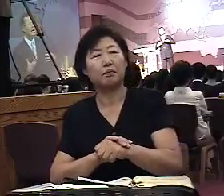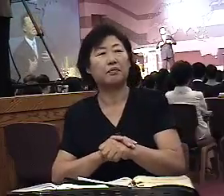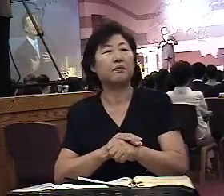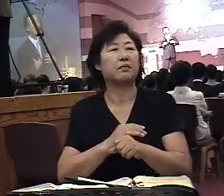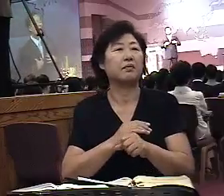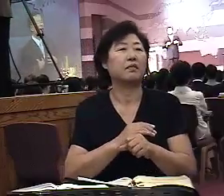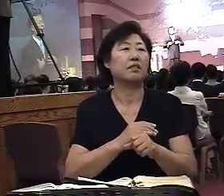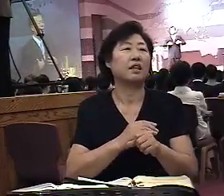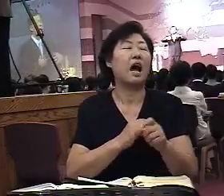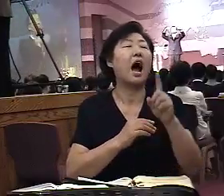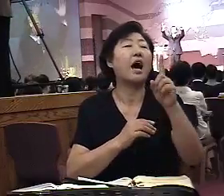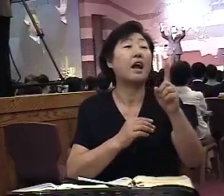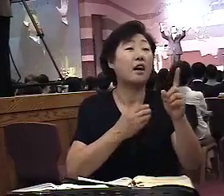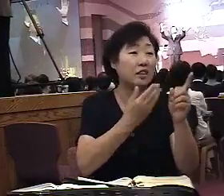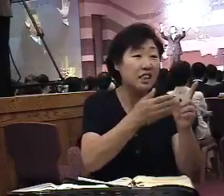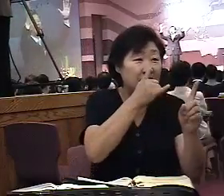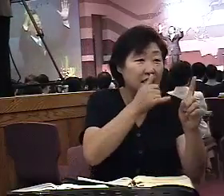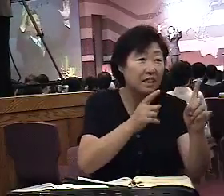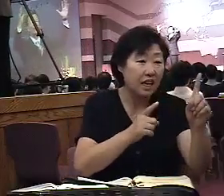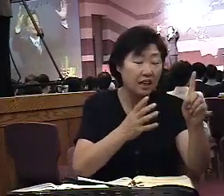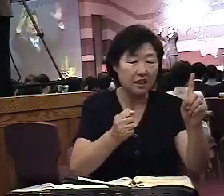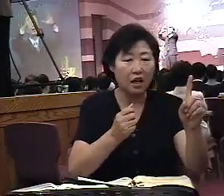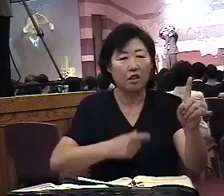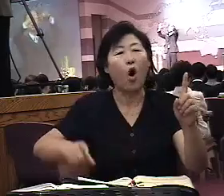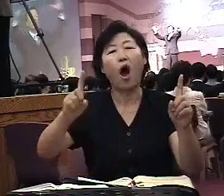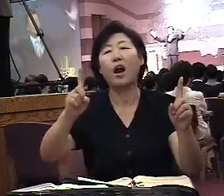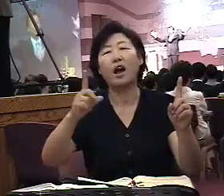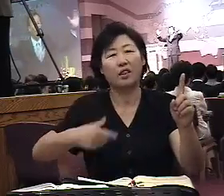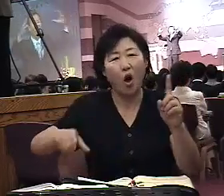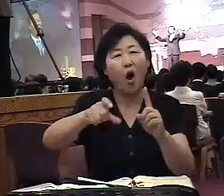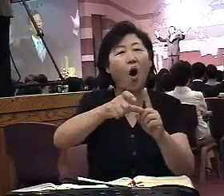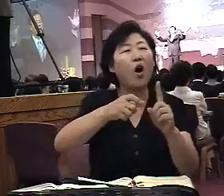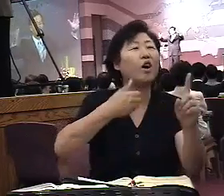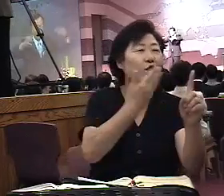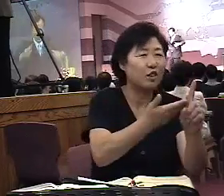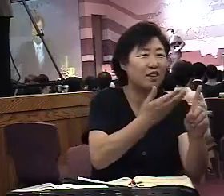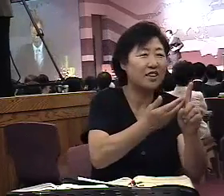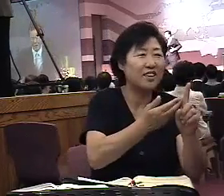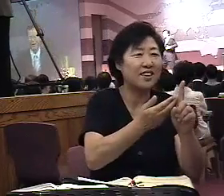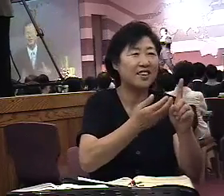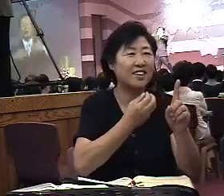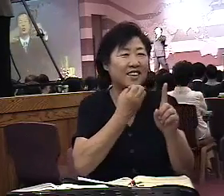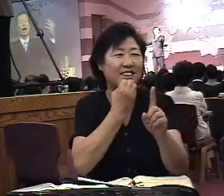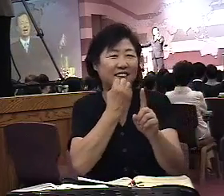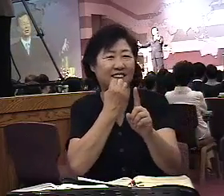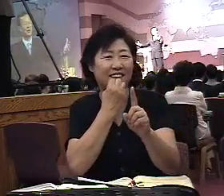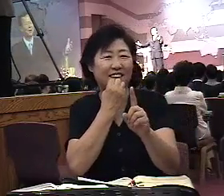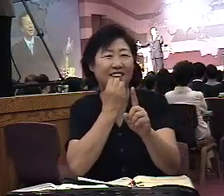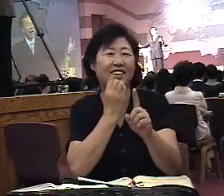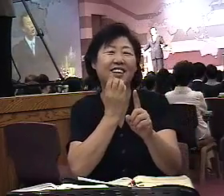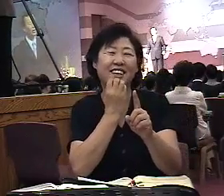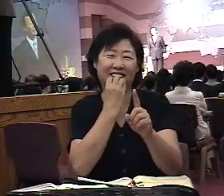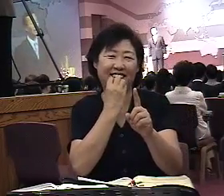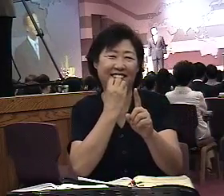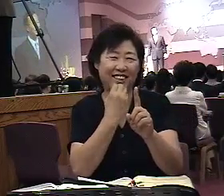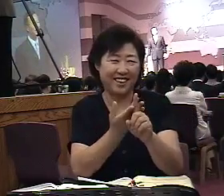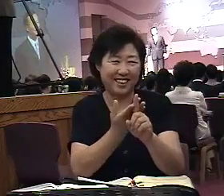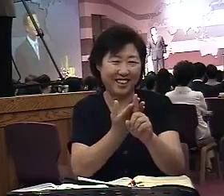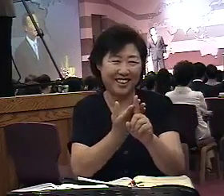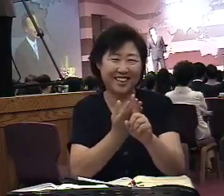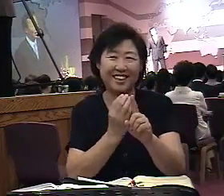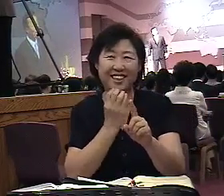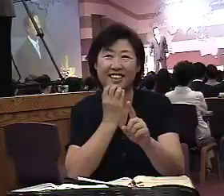경계선을 양심에서 알고 있고 계시를 통해 알고 있는 하나님의 선하시고 온전하신 뜻 밖에 자꾸 나아가서 살고 있기